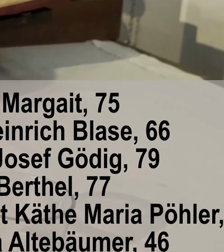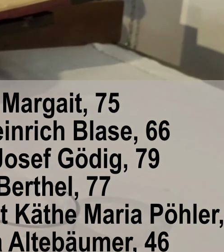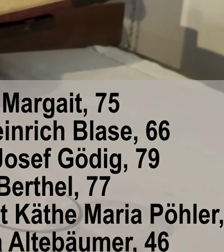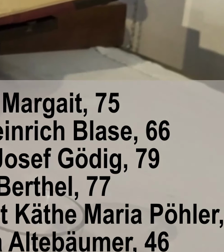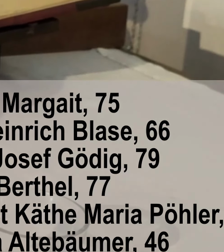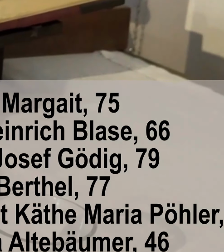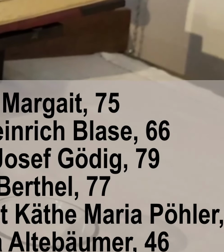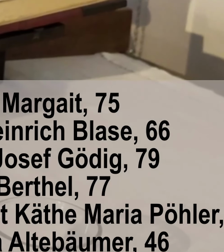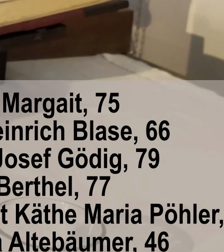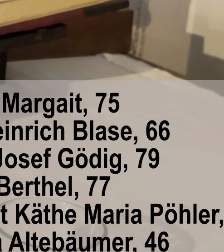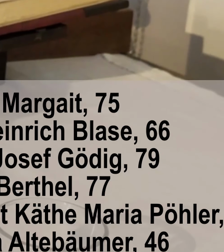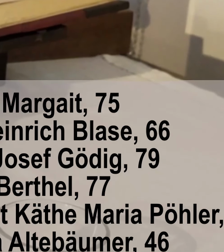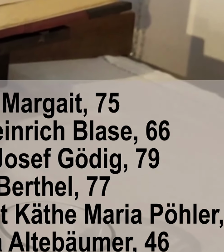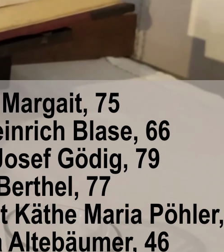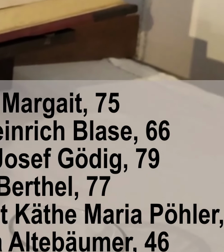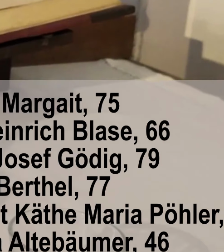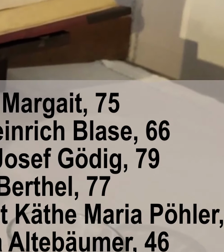62 Jahre.